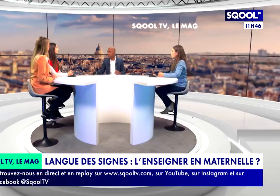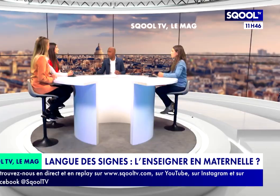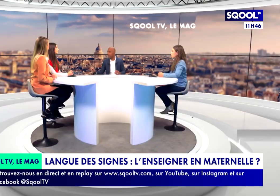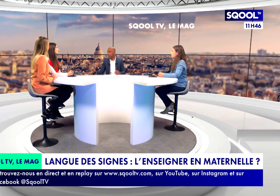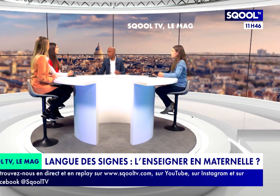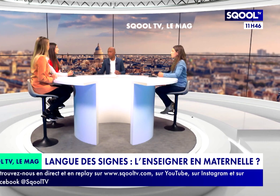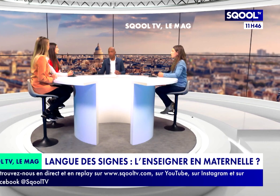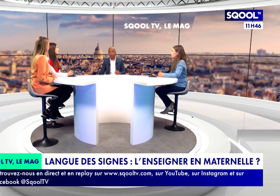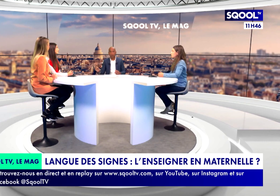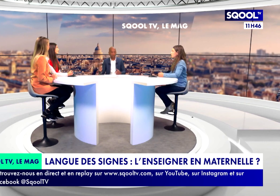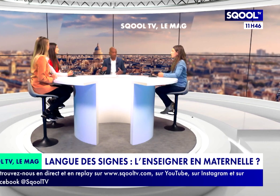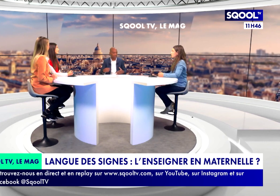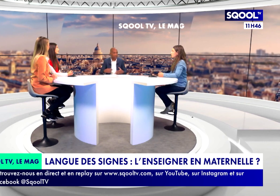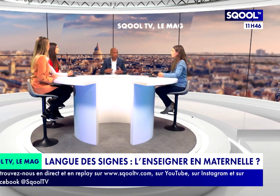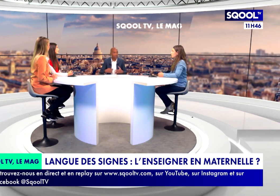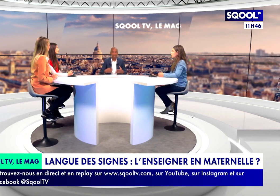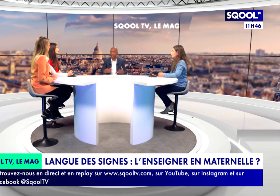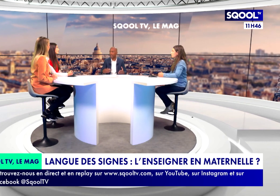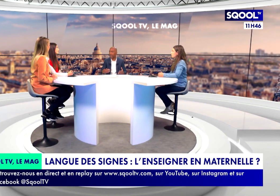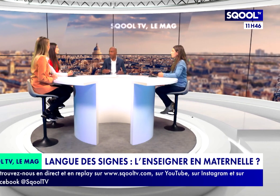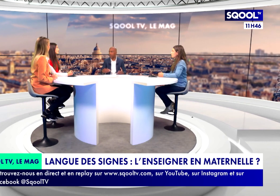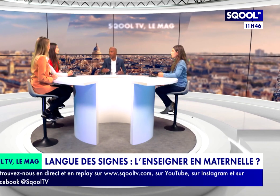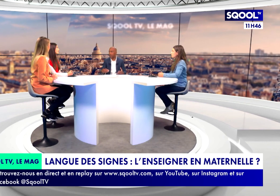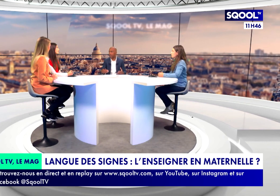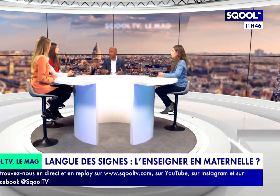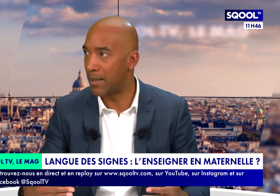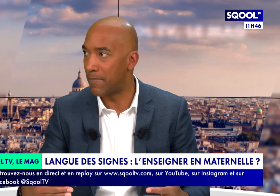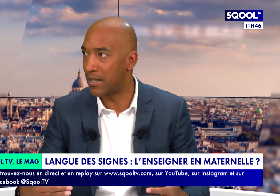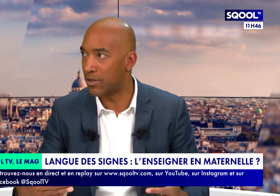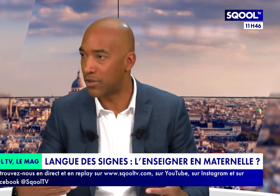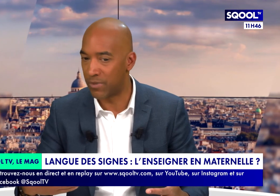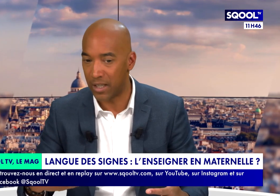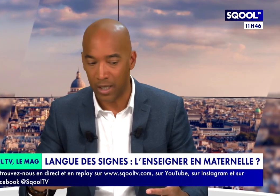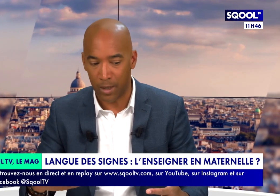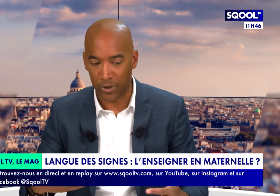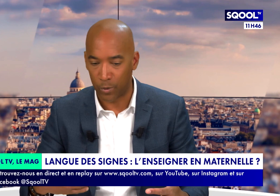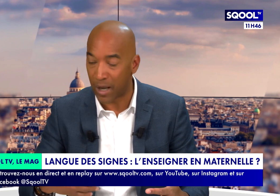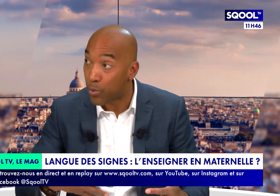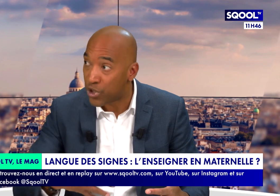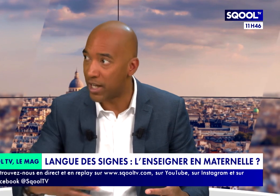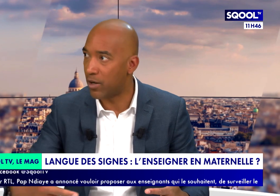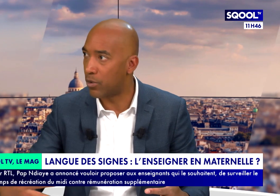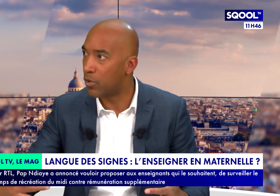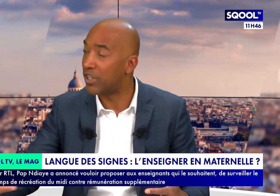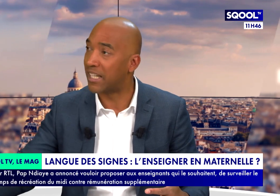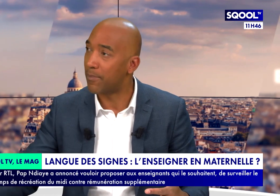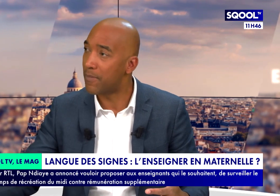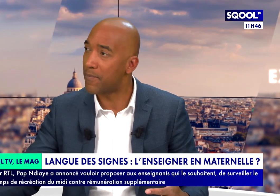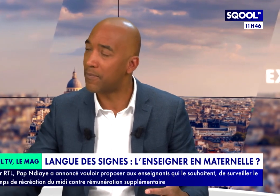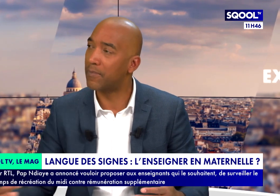pour, j'imagine, sensibiliser à la surdité, mais sensibiliser peut-être de manière plus générale au handicap ? Alors oui,